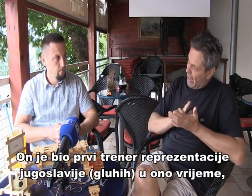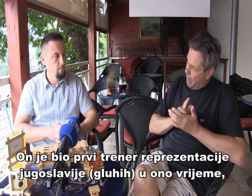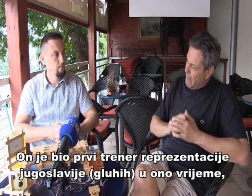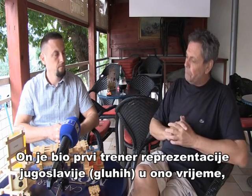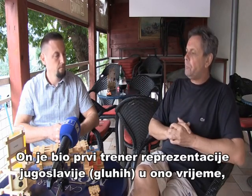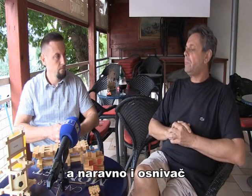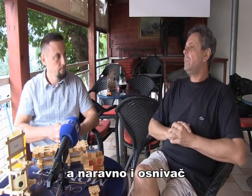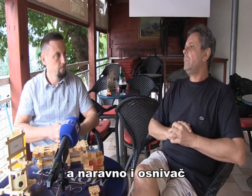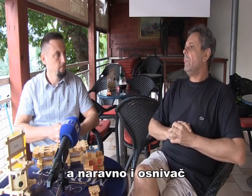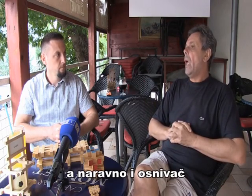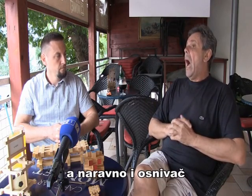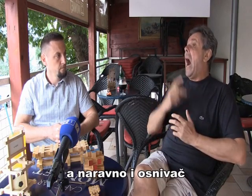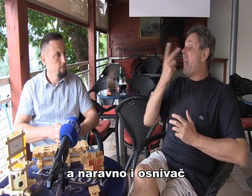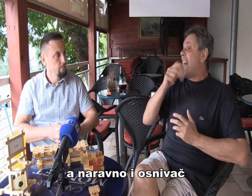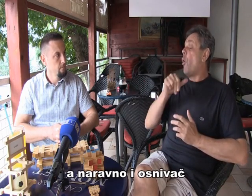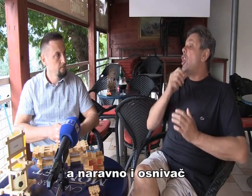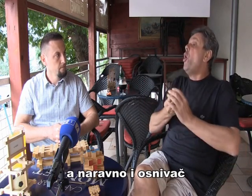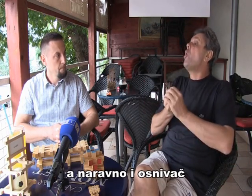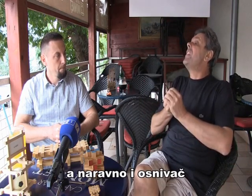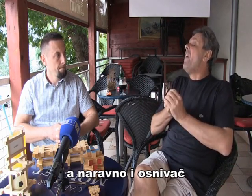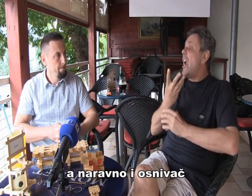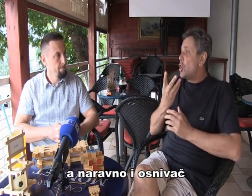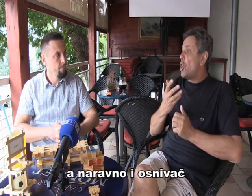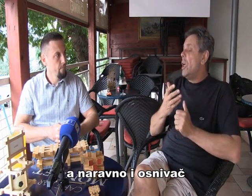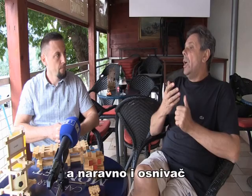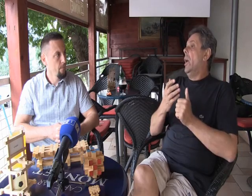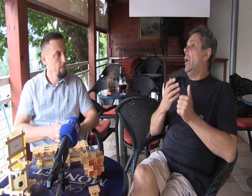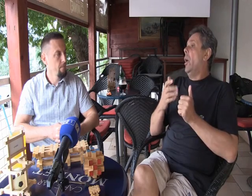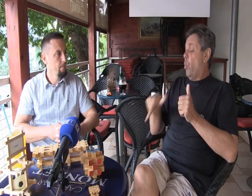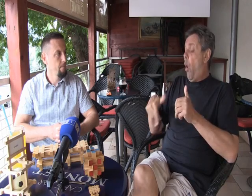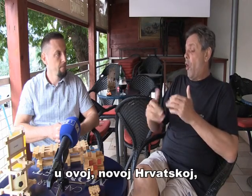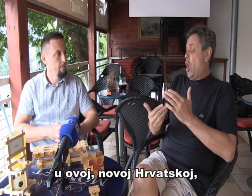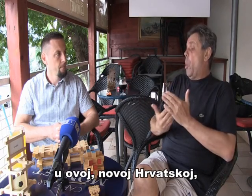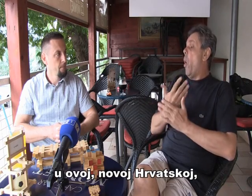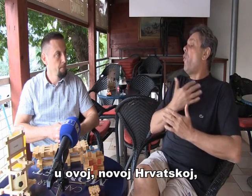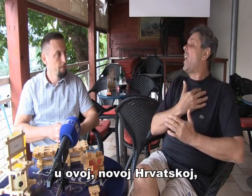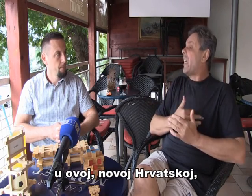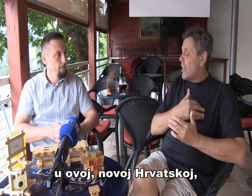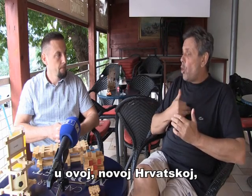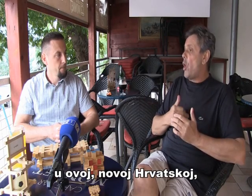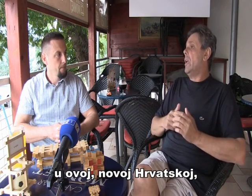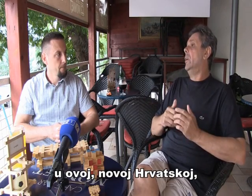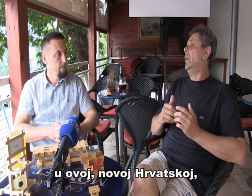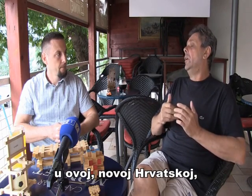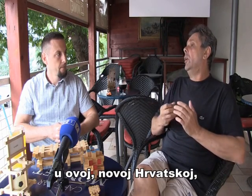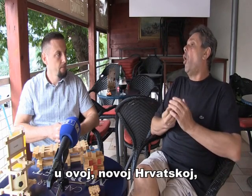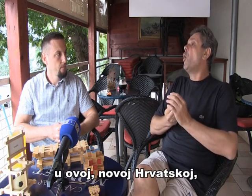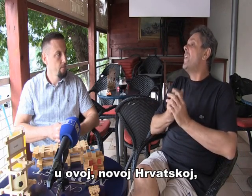vrijeme, a naravno i osnivač u ovoj novoj Hrvatskoj,